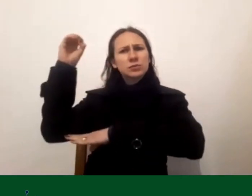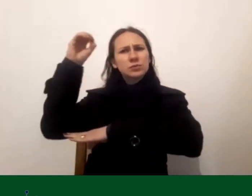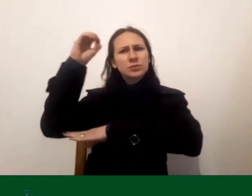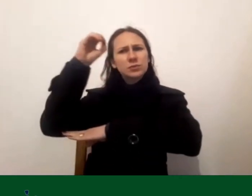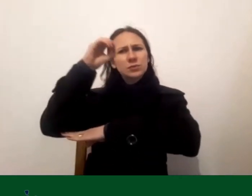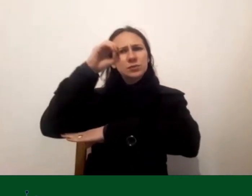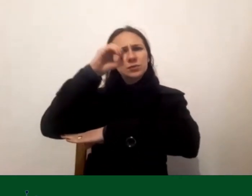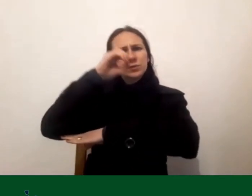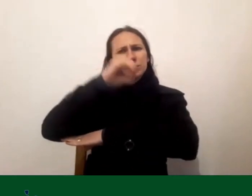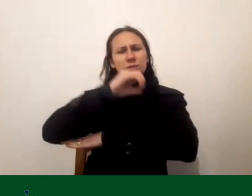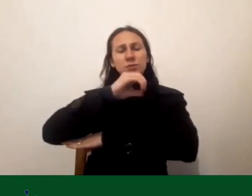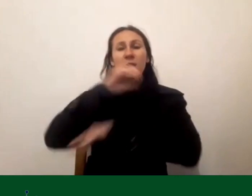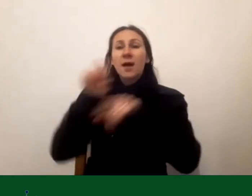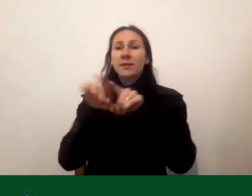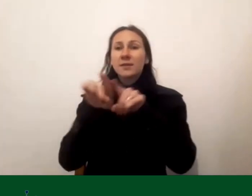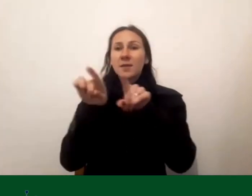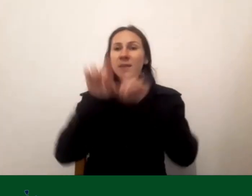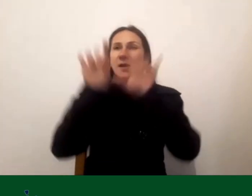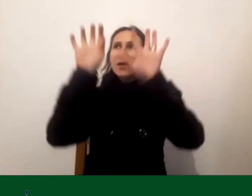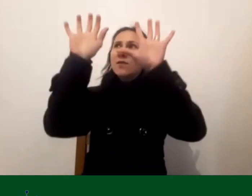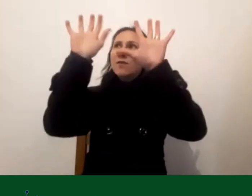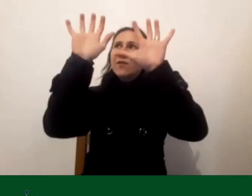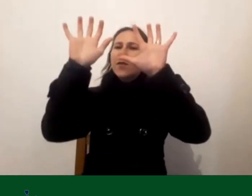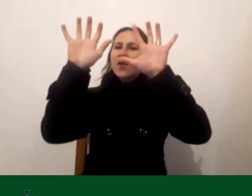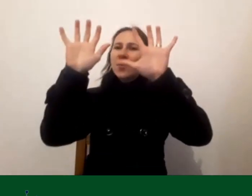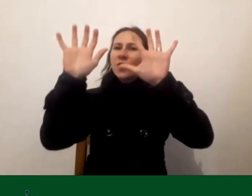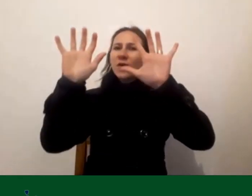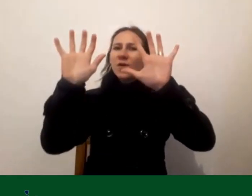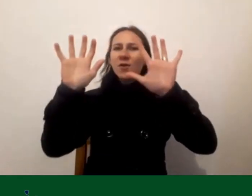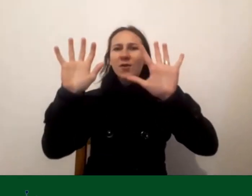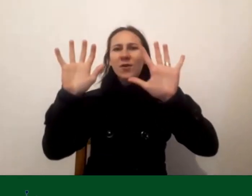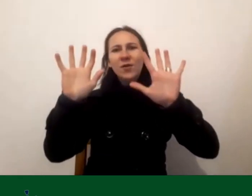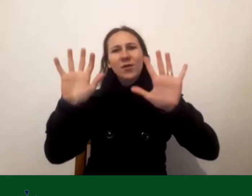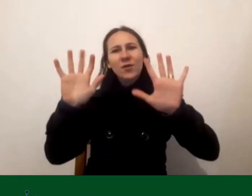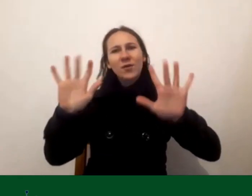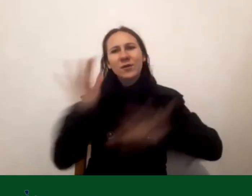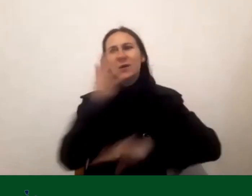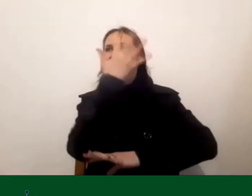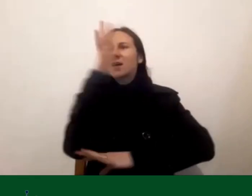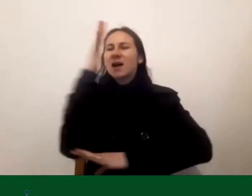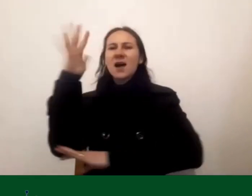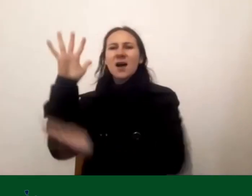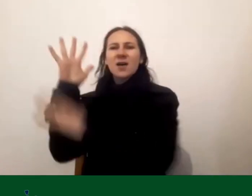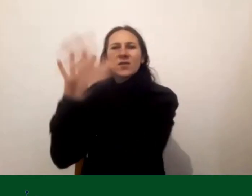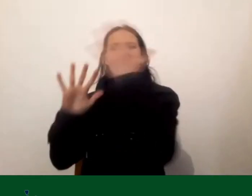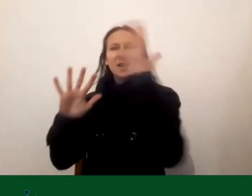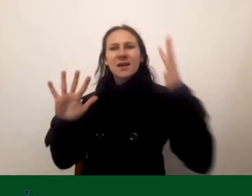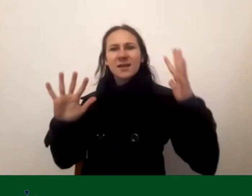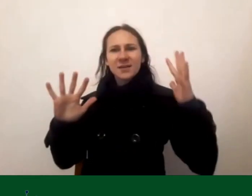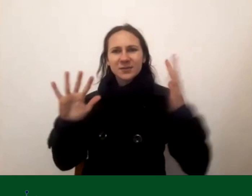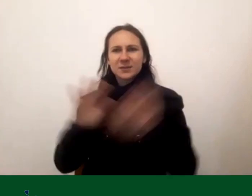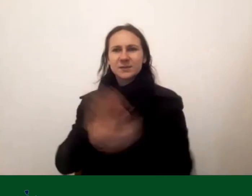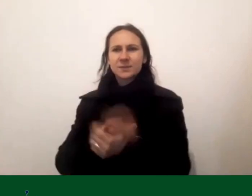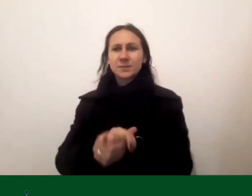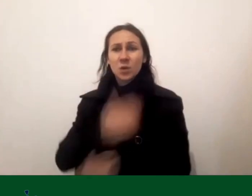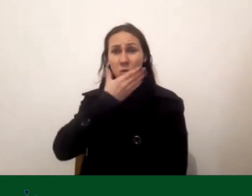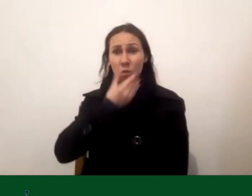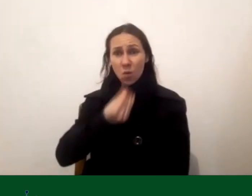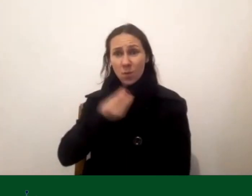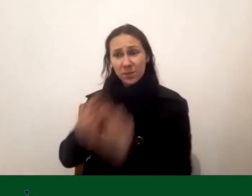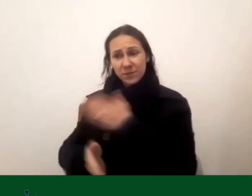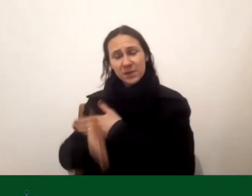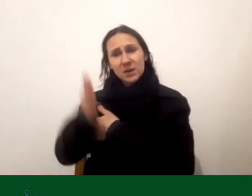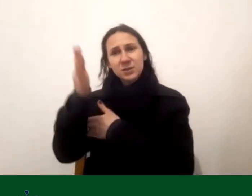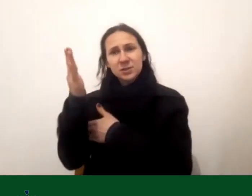neve começaram a deslizar pelos galhos secos das árvores. O viajante se ajeitou na sua